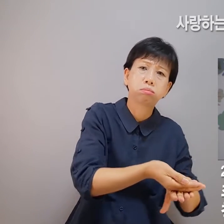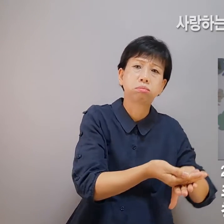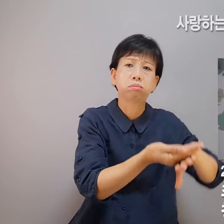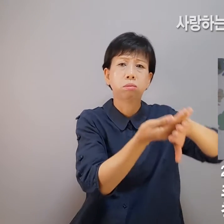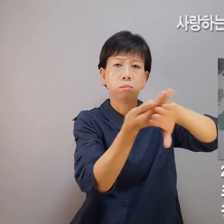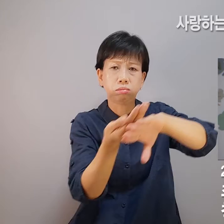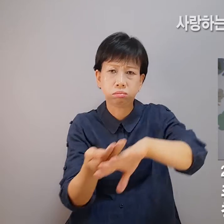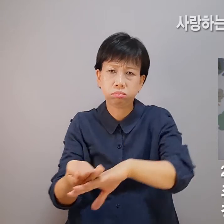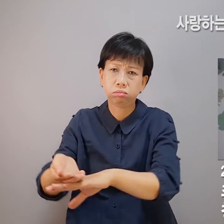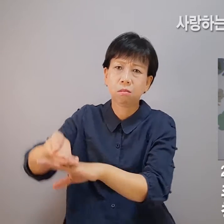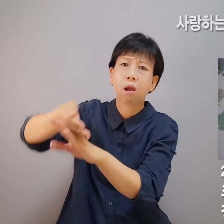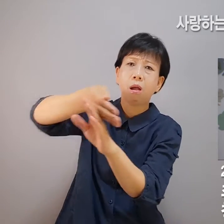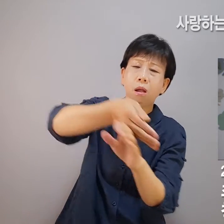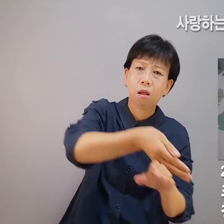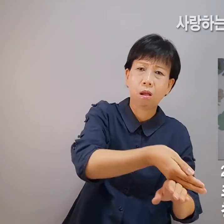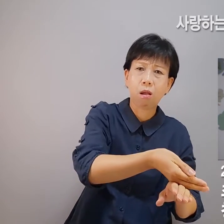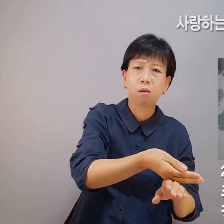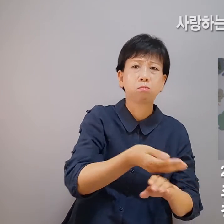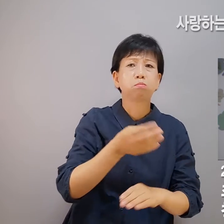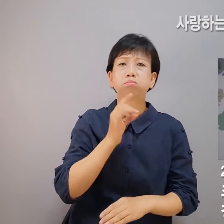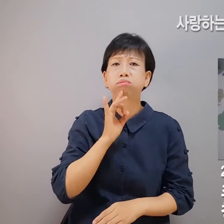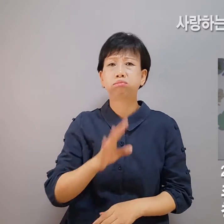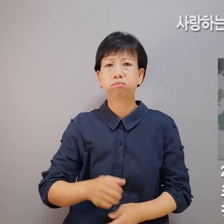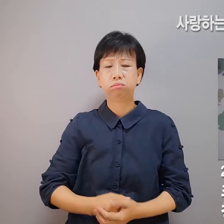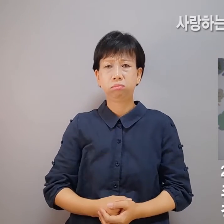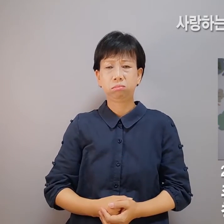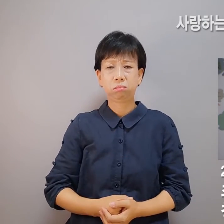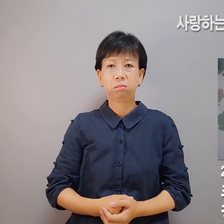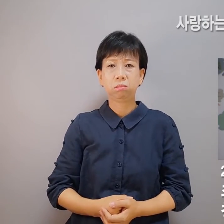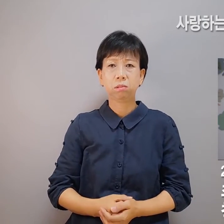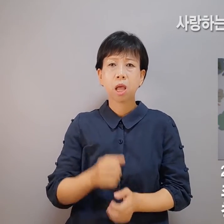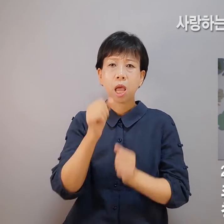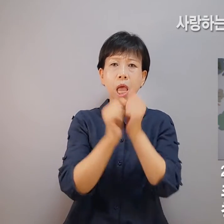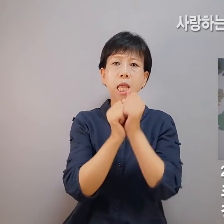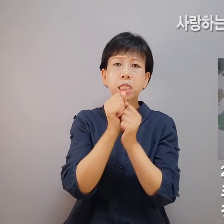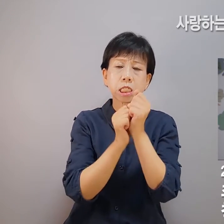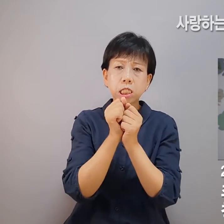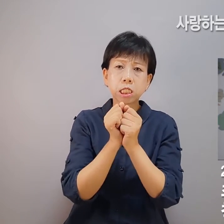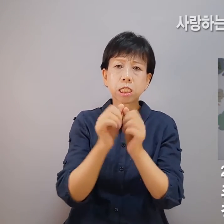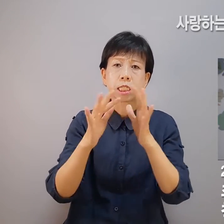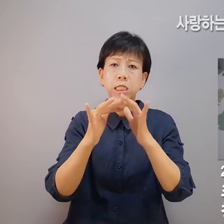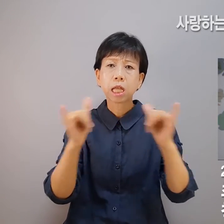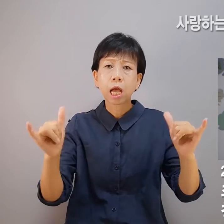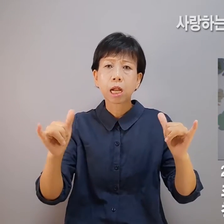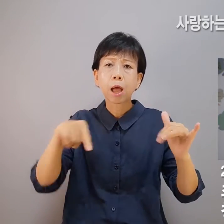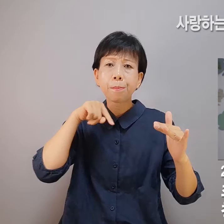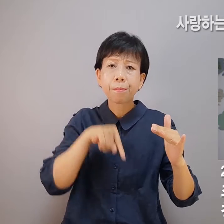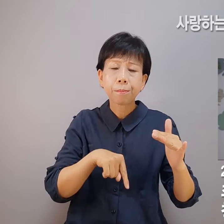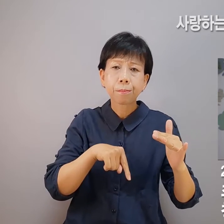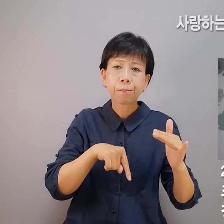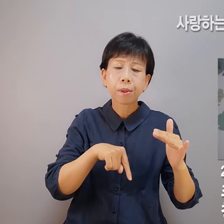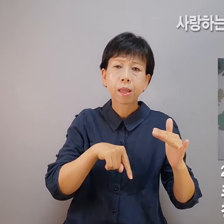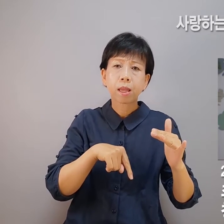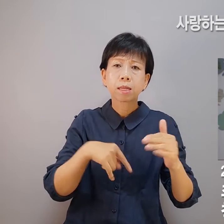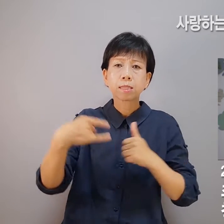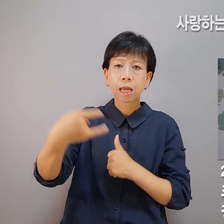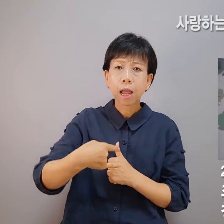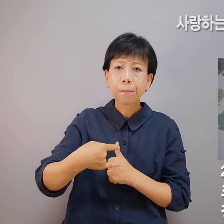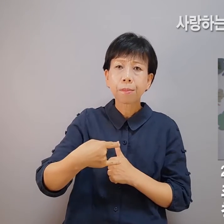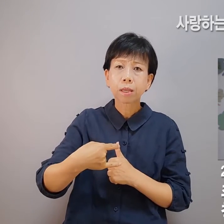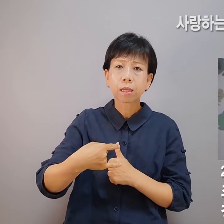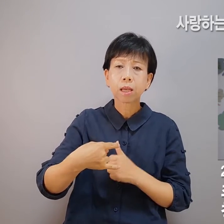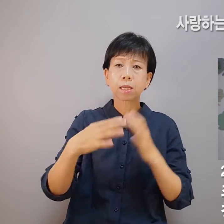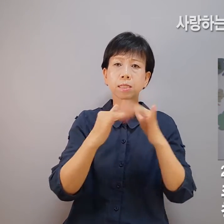여러분, 우리에게 엔진은 뭘까요? 엔진. 방금 사도행전 1장 8절에 말씀 나온 것처럼 성령님이신 줄